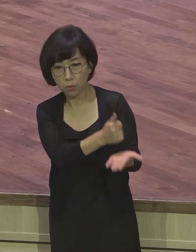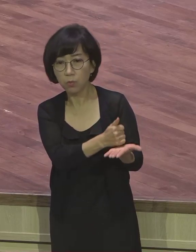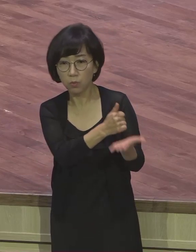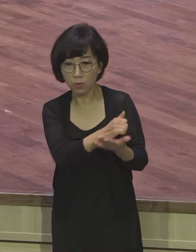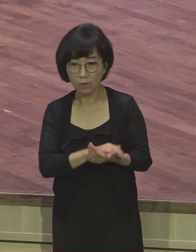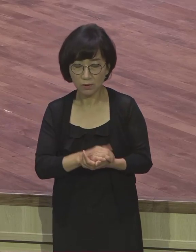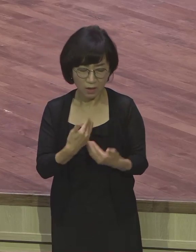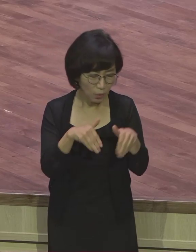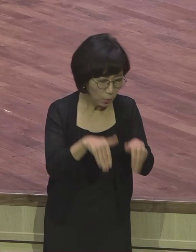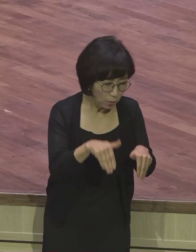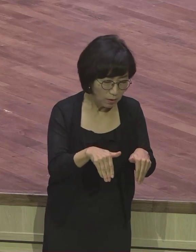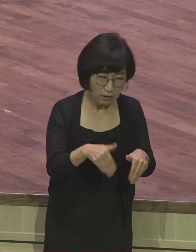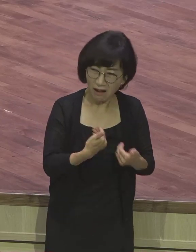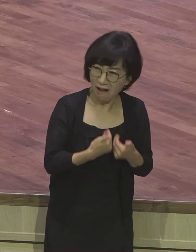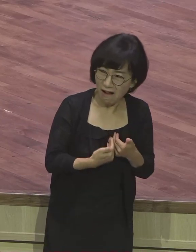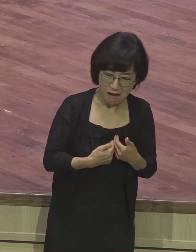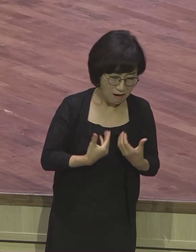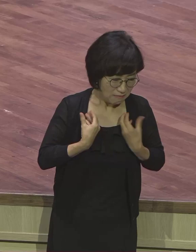갈등하지 않았습니다.